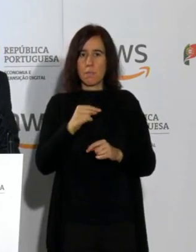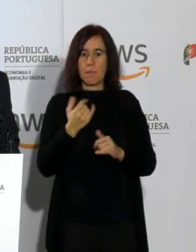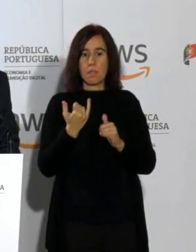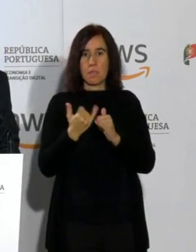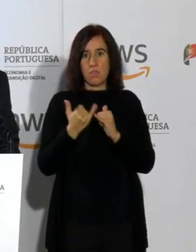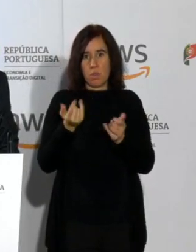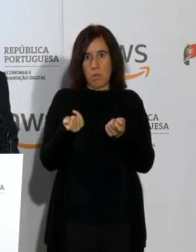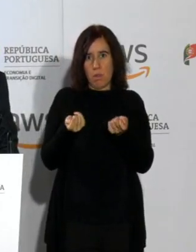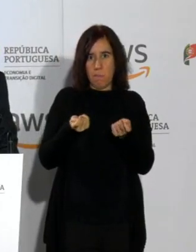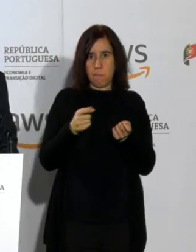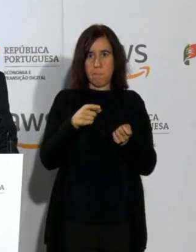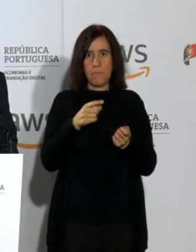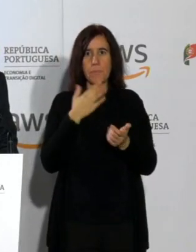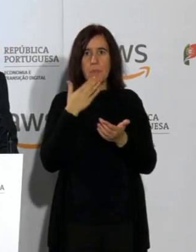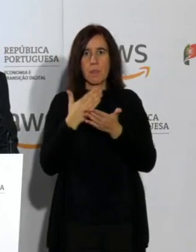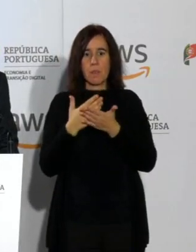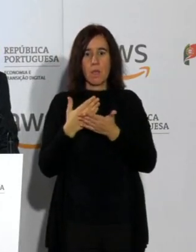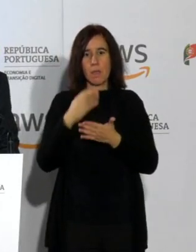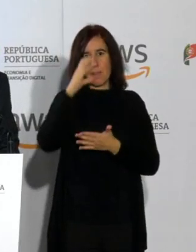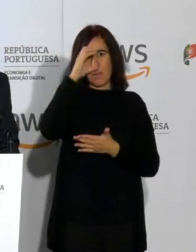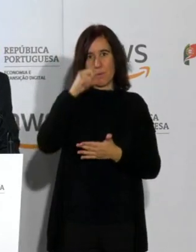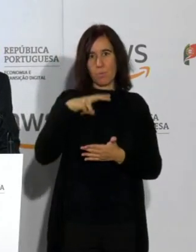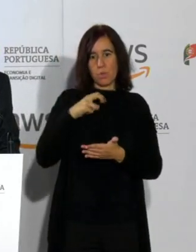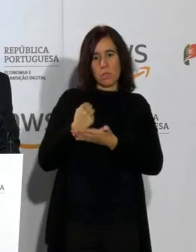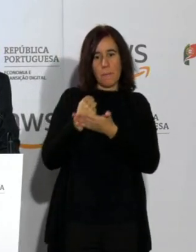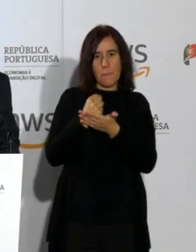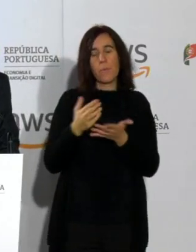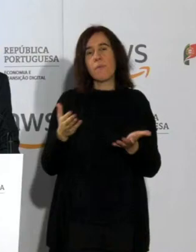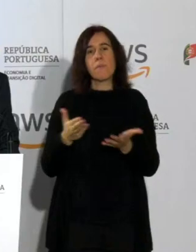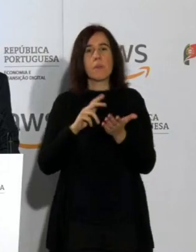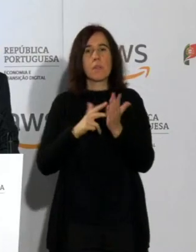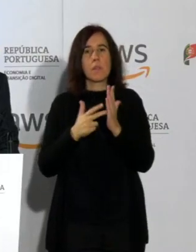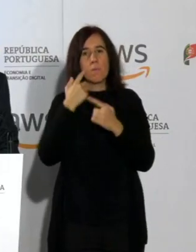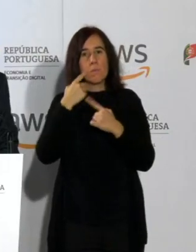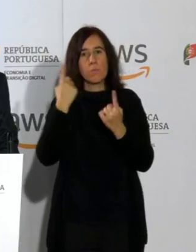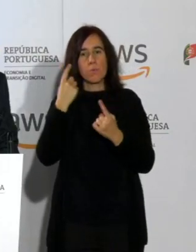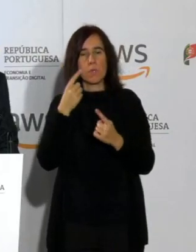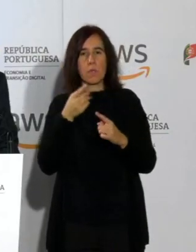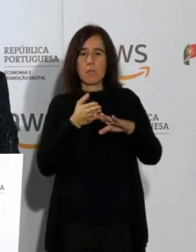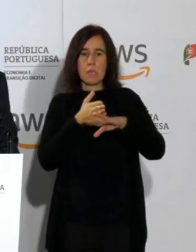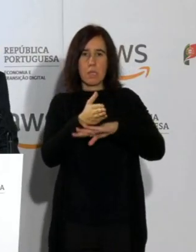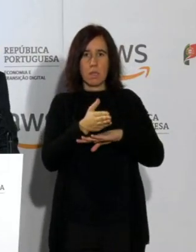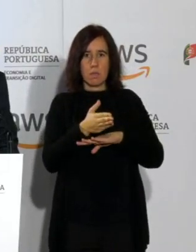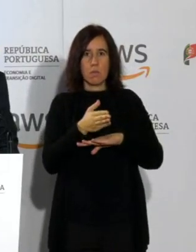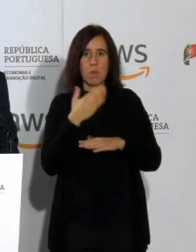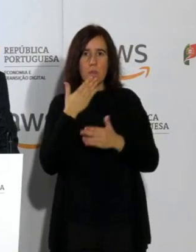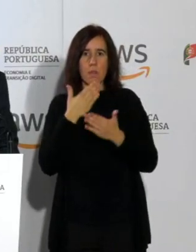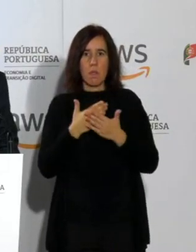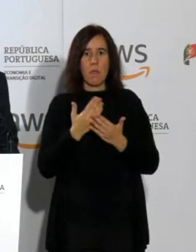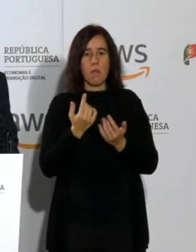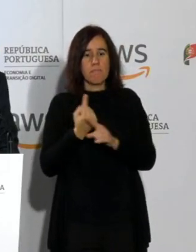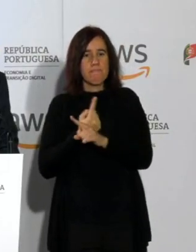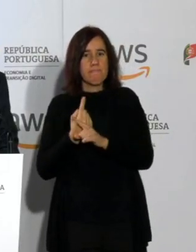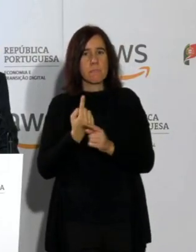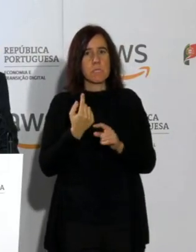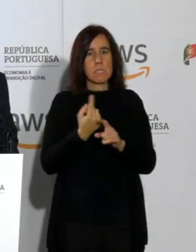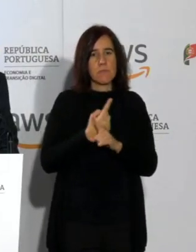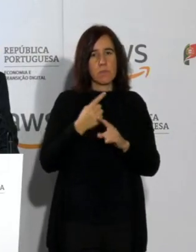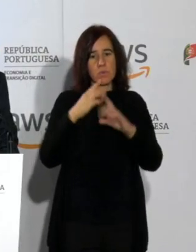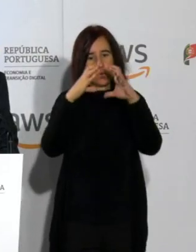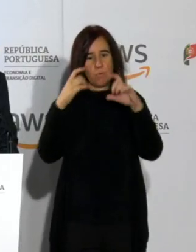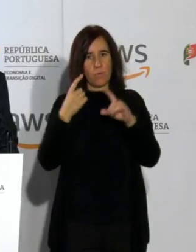digital, para apoiar o governo português também no desenvolvimento de quaisquer políticas públicas diretamente relevantes para a contratação de serviços de computação em